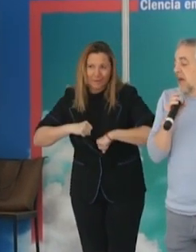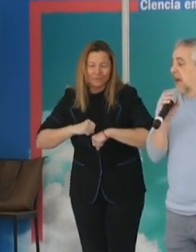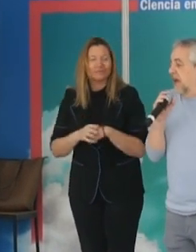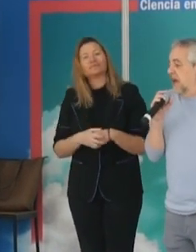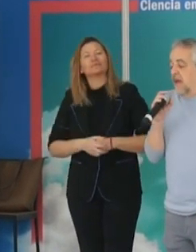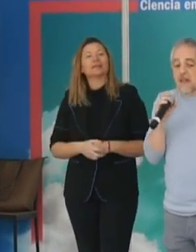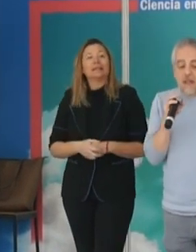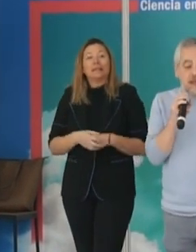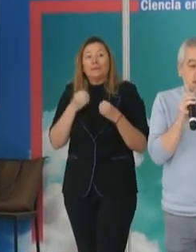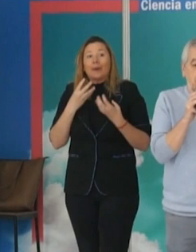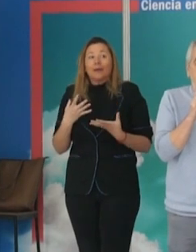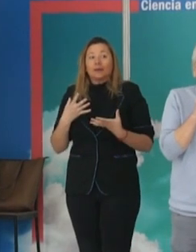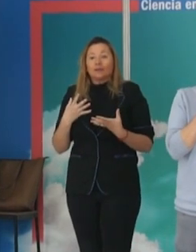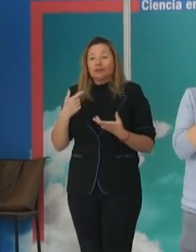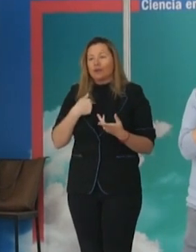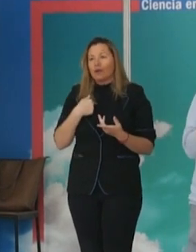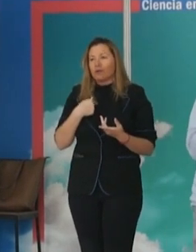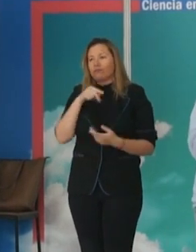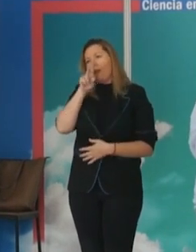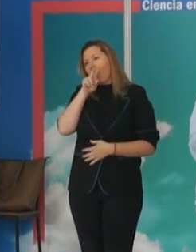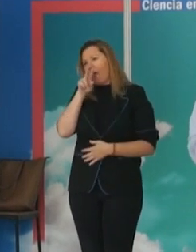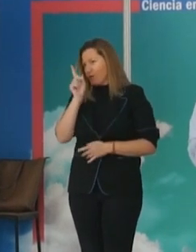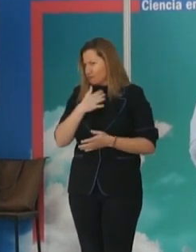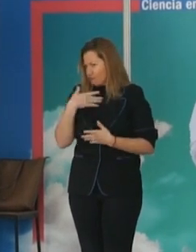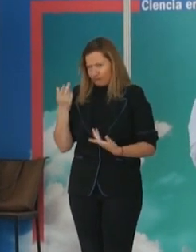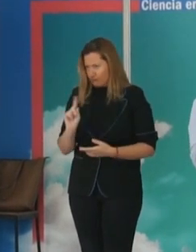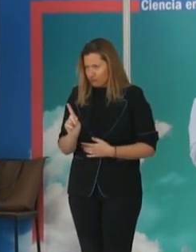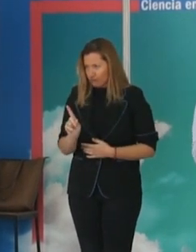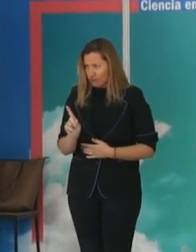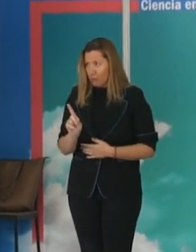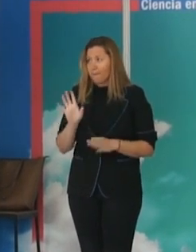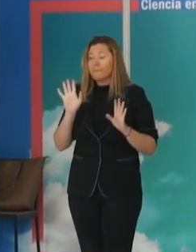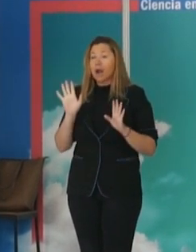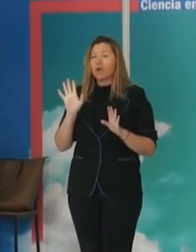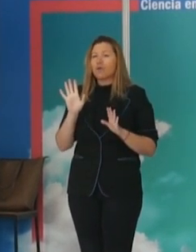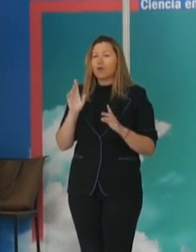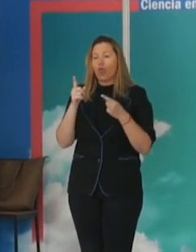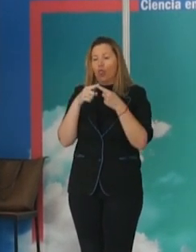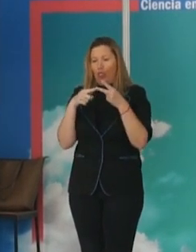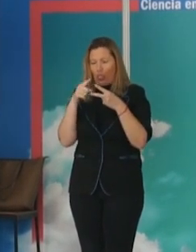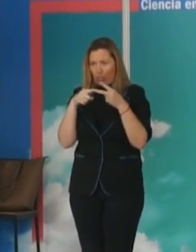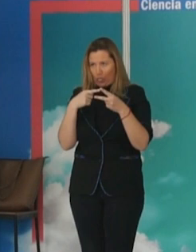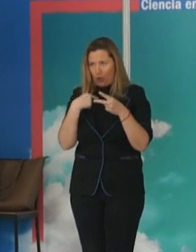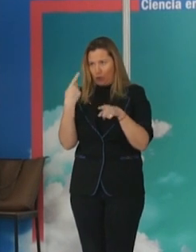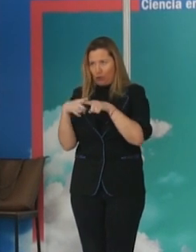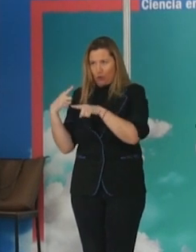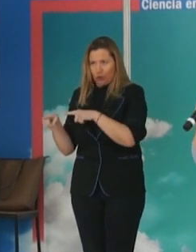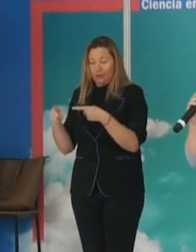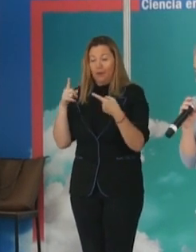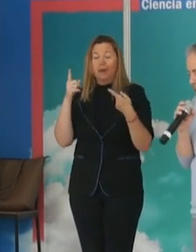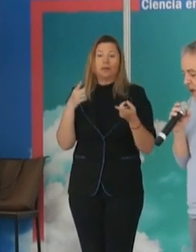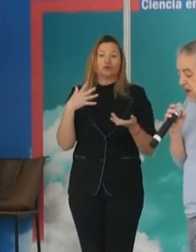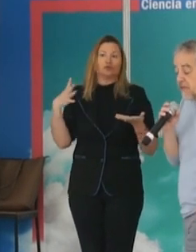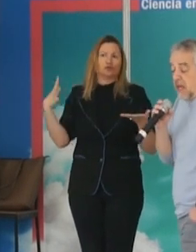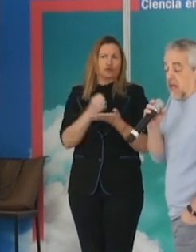Bueno, no me quiero enrollar mucho, pero solamente un par de apuntes. Sabéis que